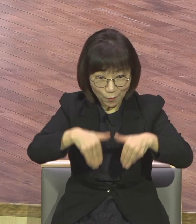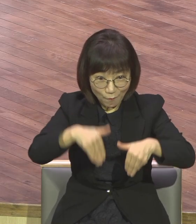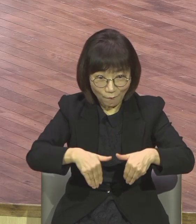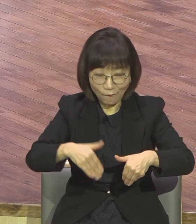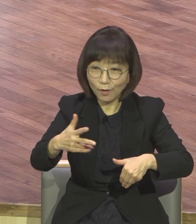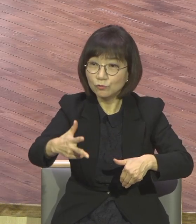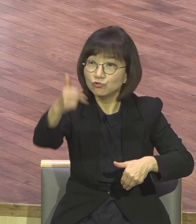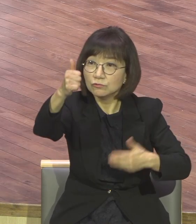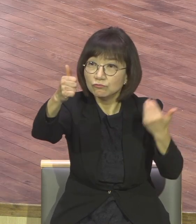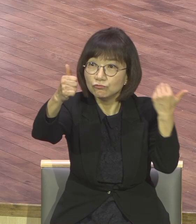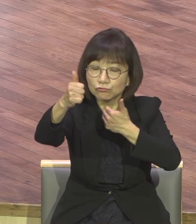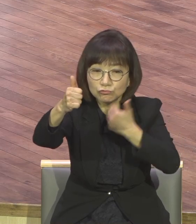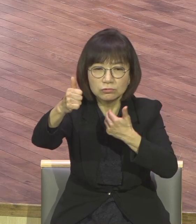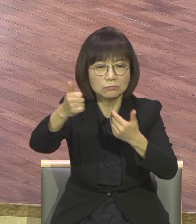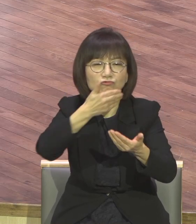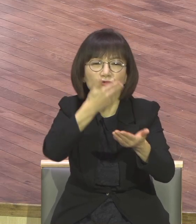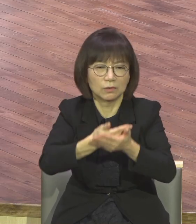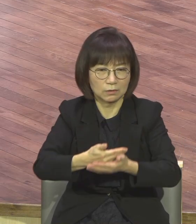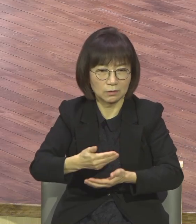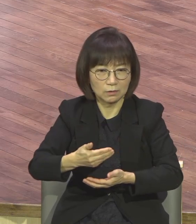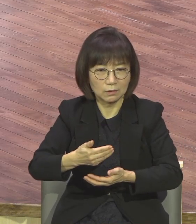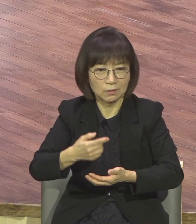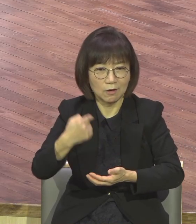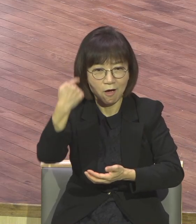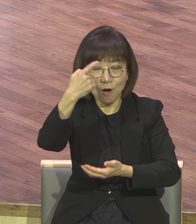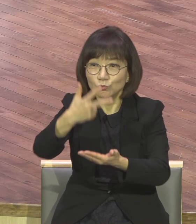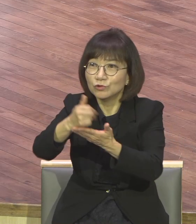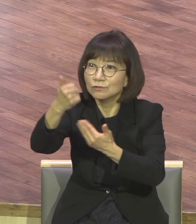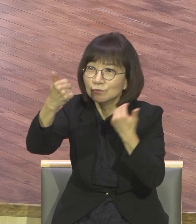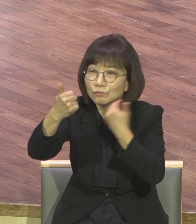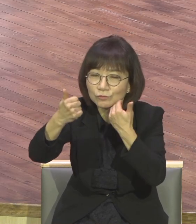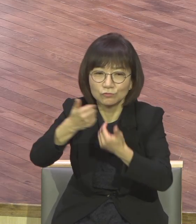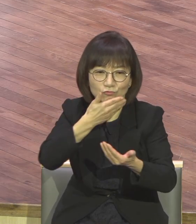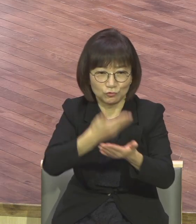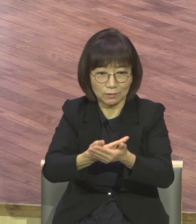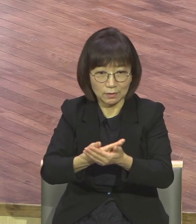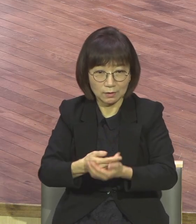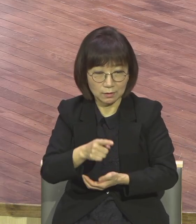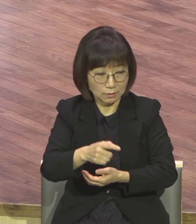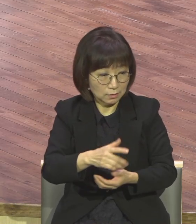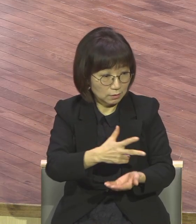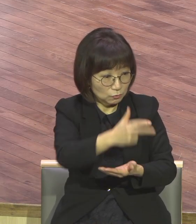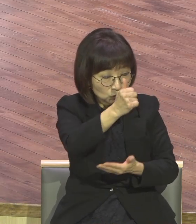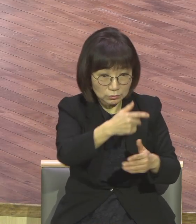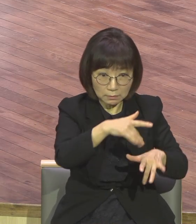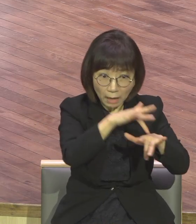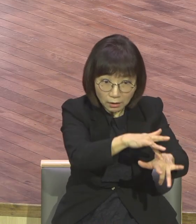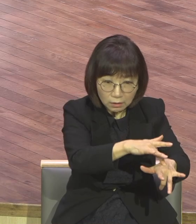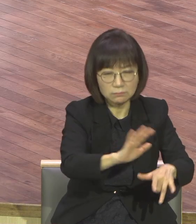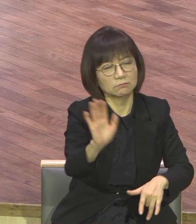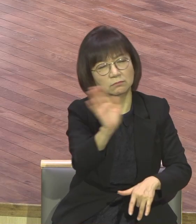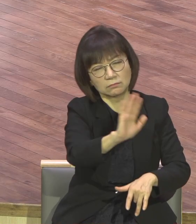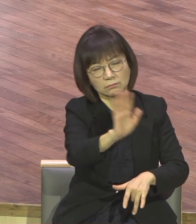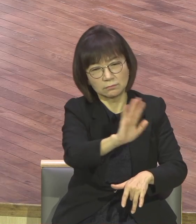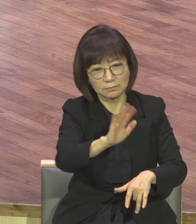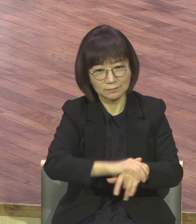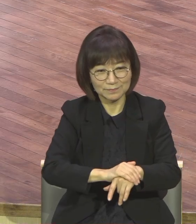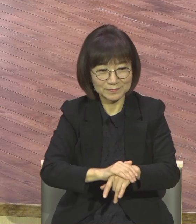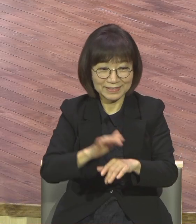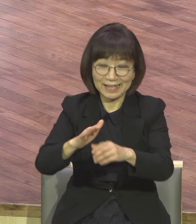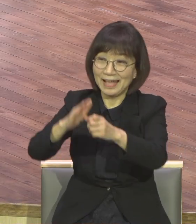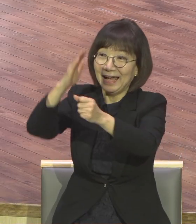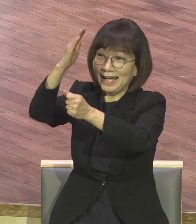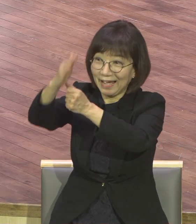그렇게 강조하면서 이제 더 이상 마귀의 지배를 받는 죄의 종이 아니라